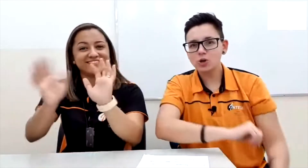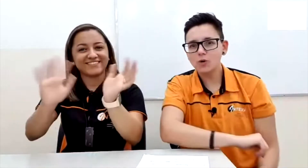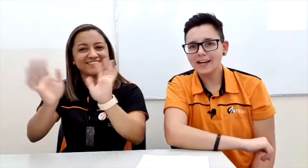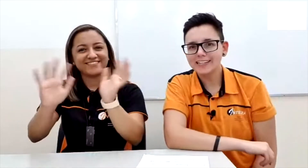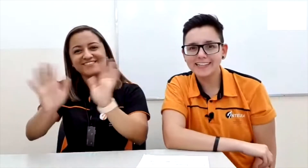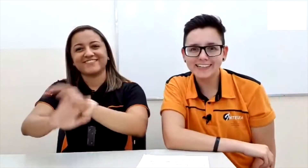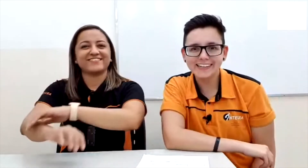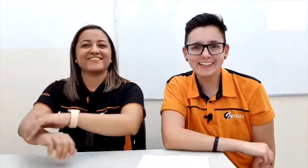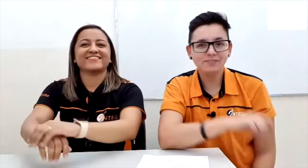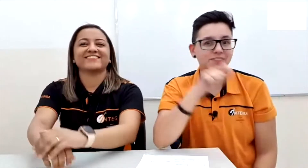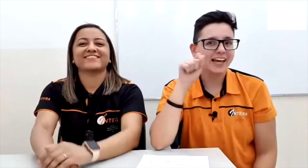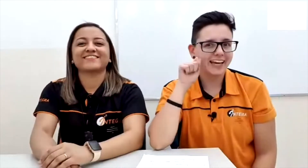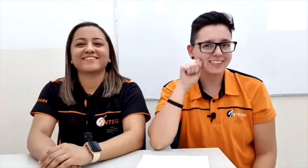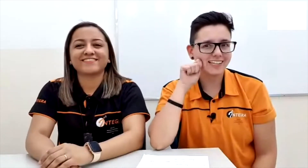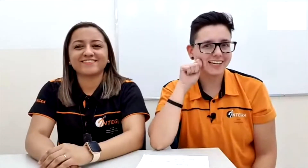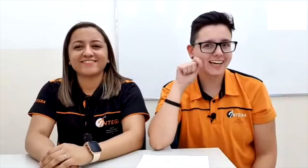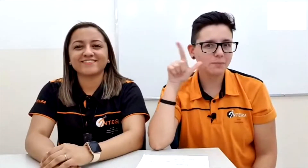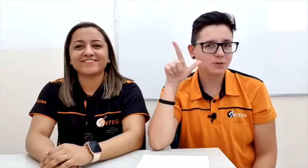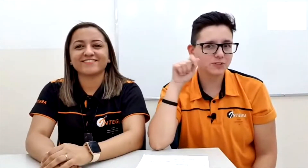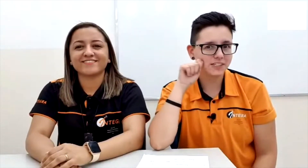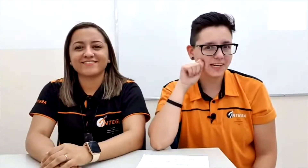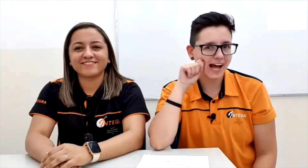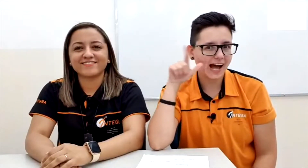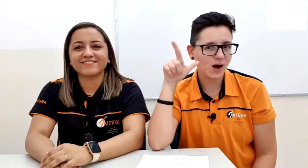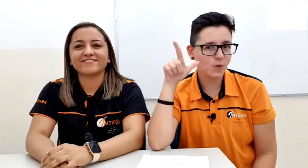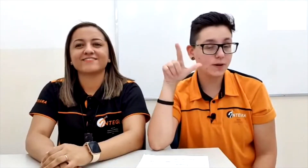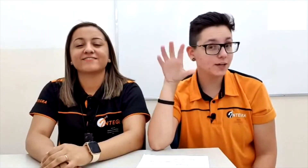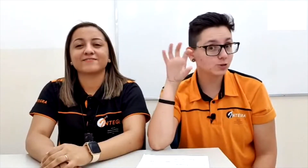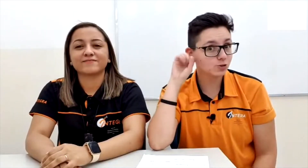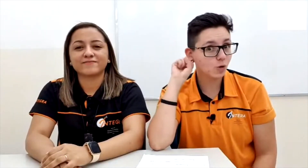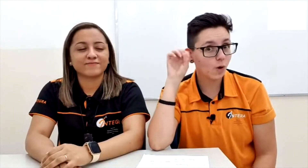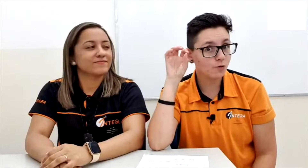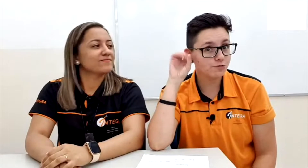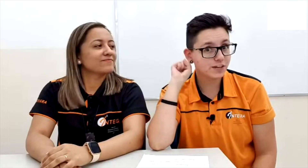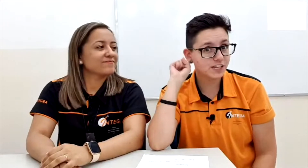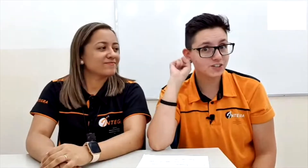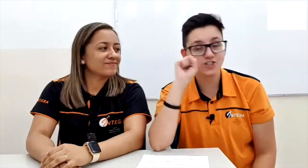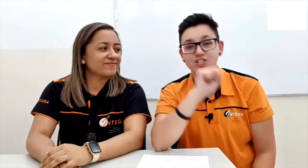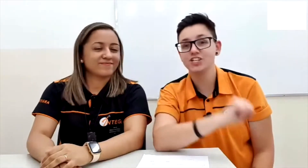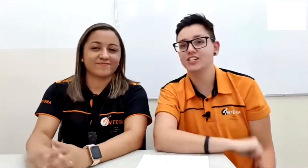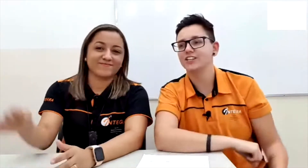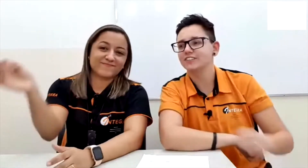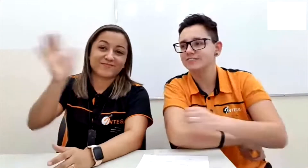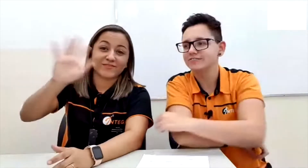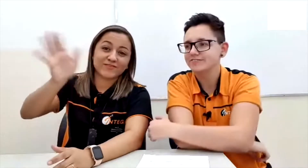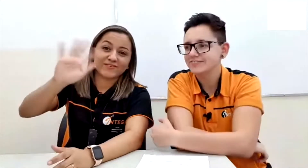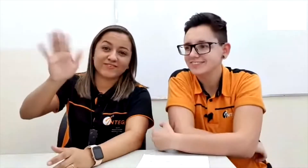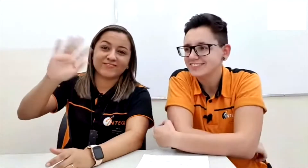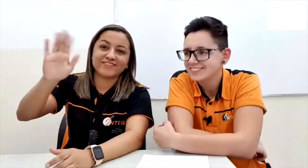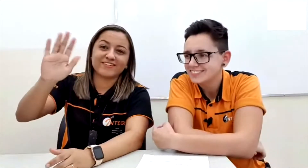sou a Aline. Olá. Esse aqui é meu sinal, eu sou ouvinte.